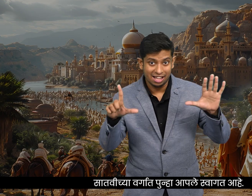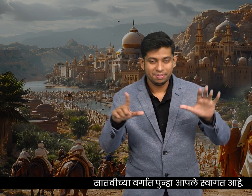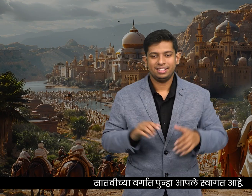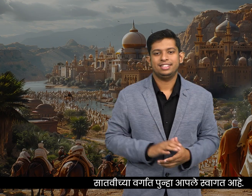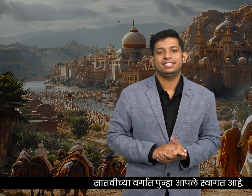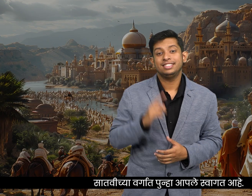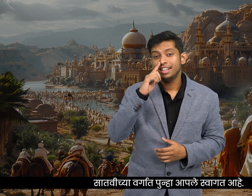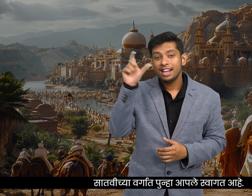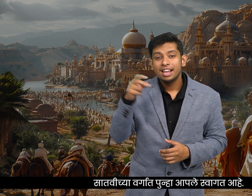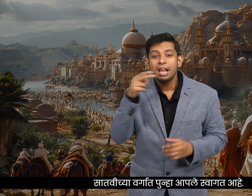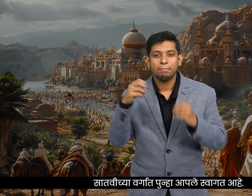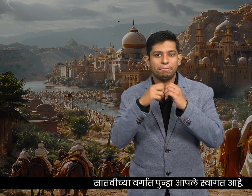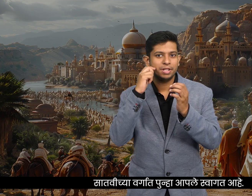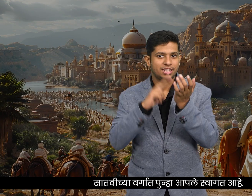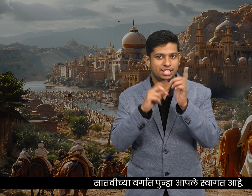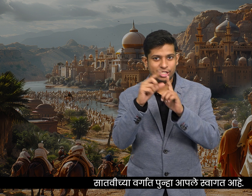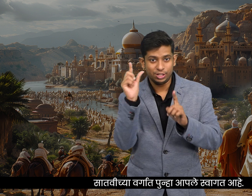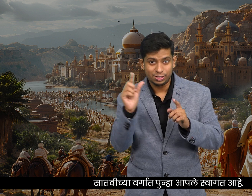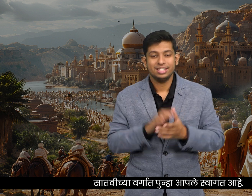भागात पुन्हा आपले स्वागत आहे.